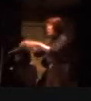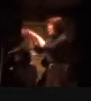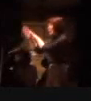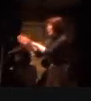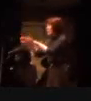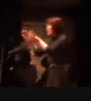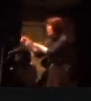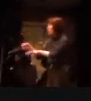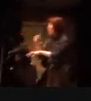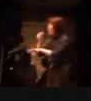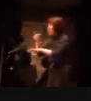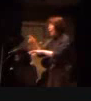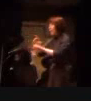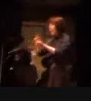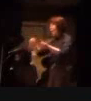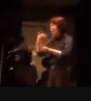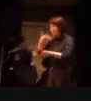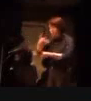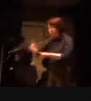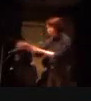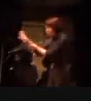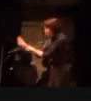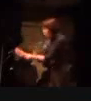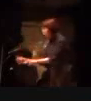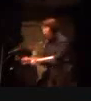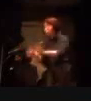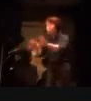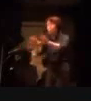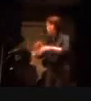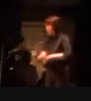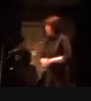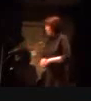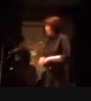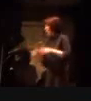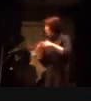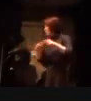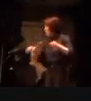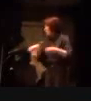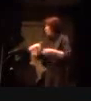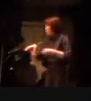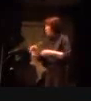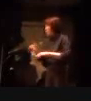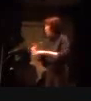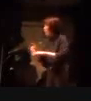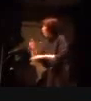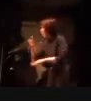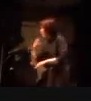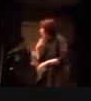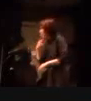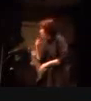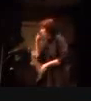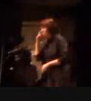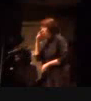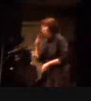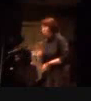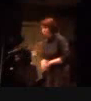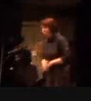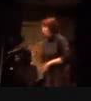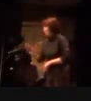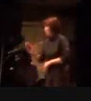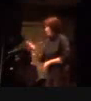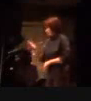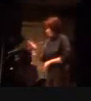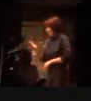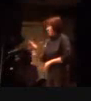って太平洋に流れたのです。日本というこの国にとってはありがたいことだと思います。しか